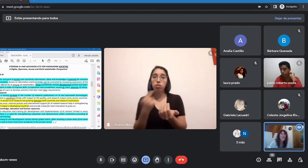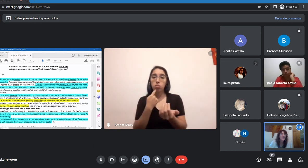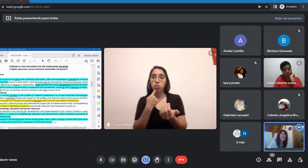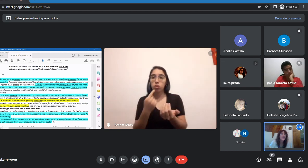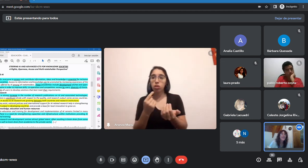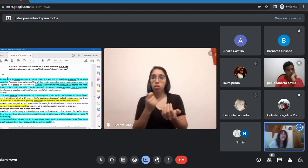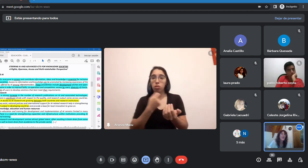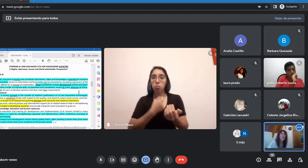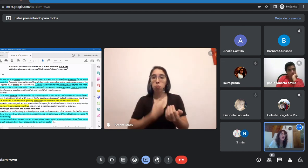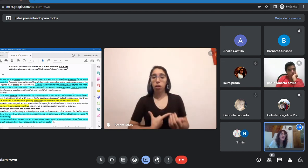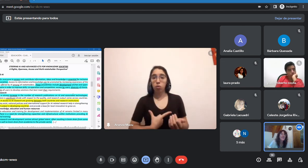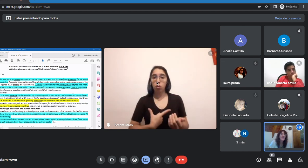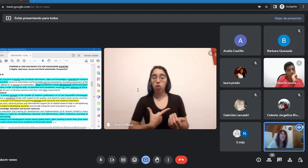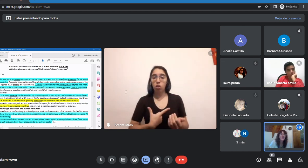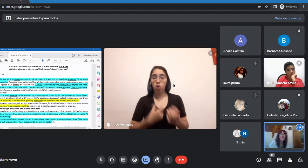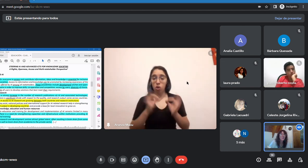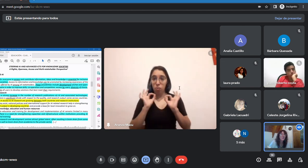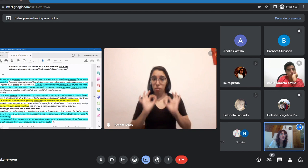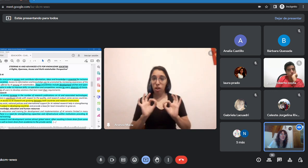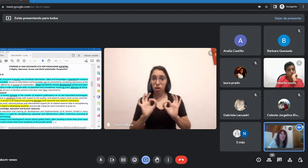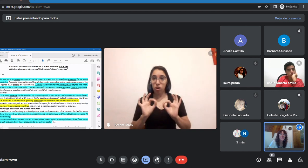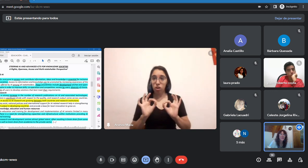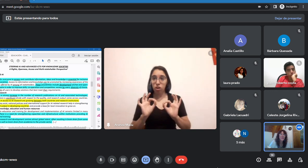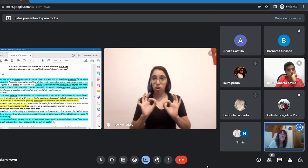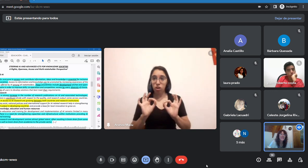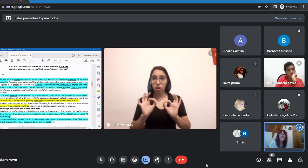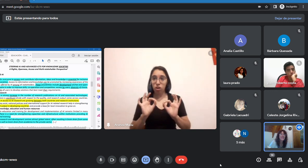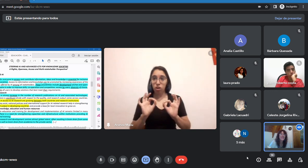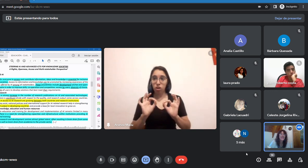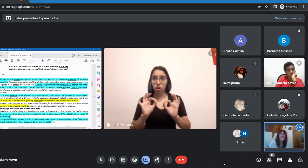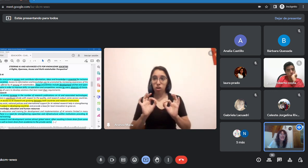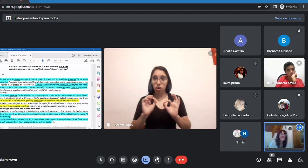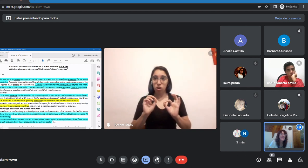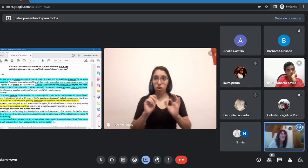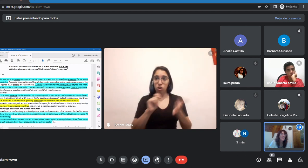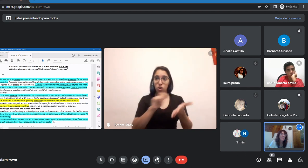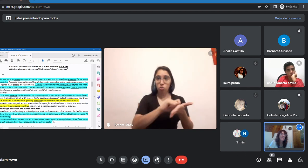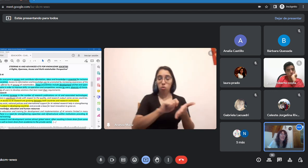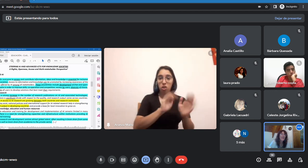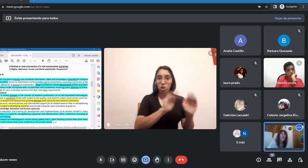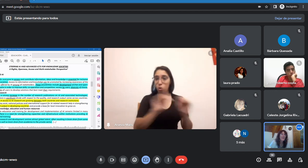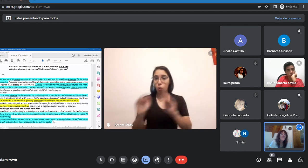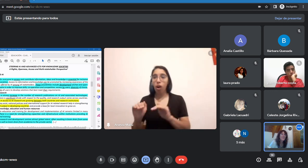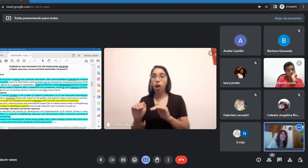siguiendo? ¿Coincide con lo tuyo, con lo que vas haciendo, hiciste de tarea?